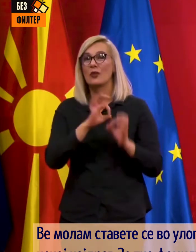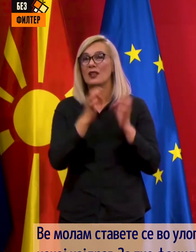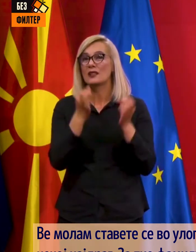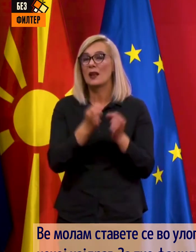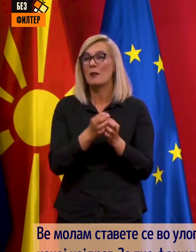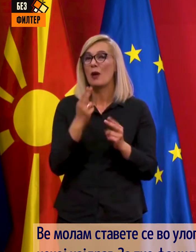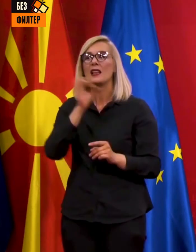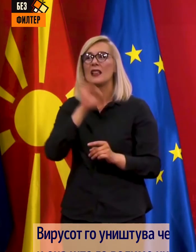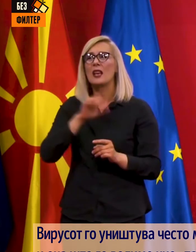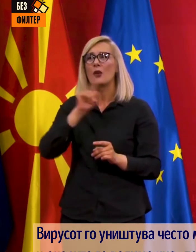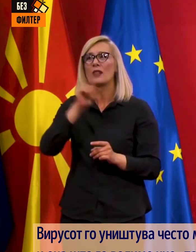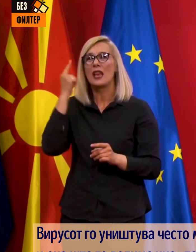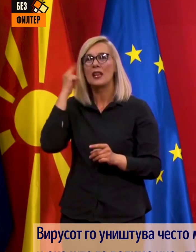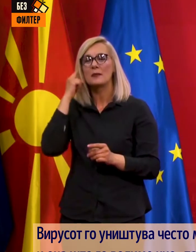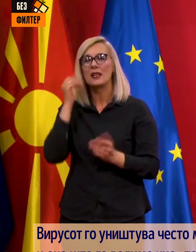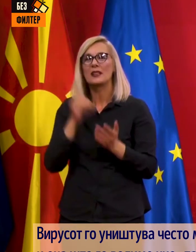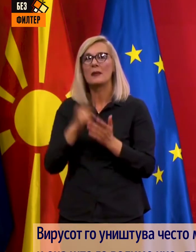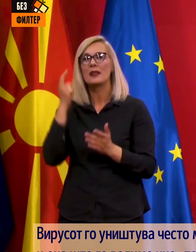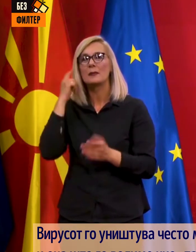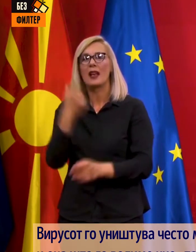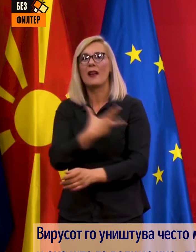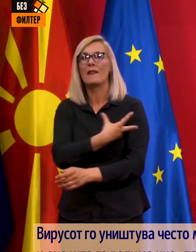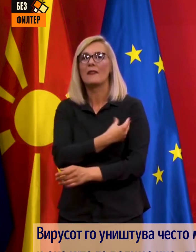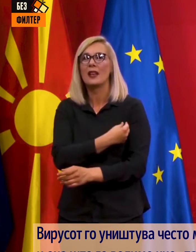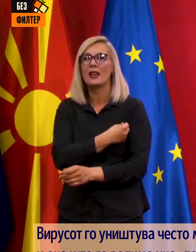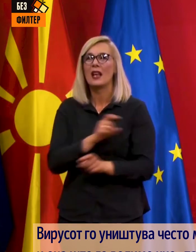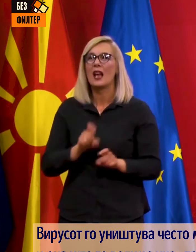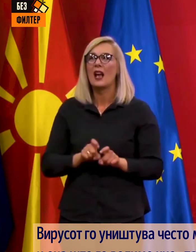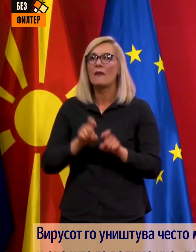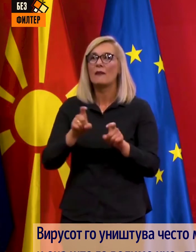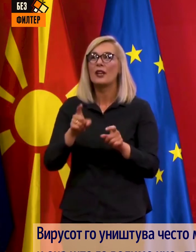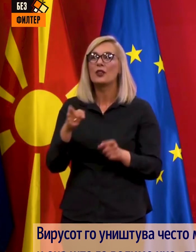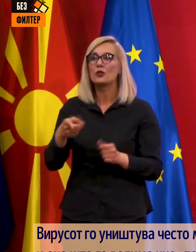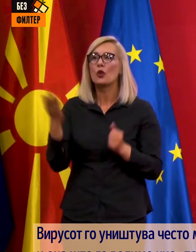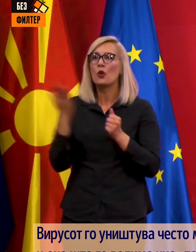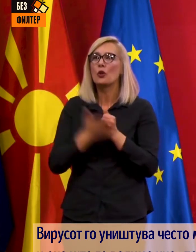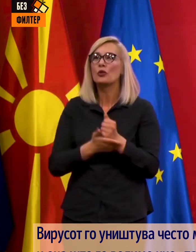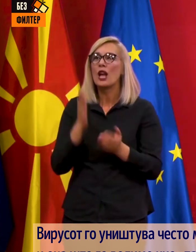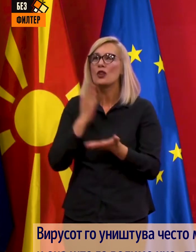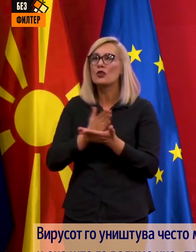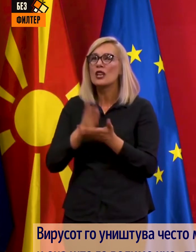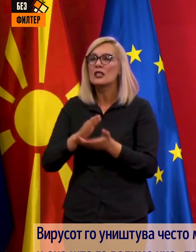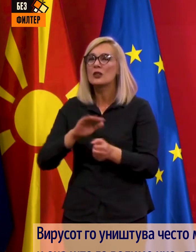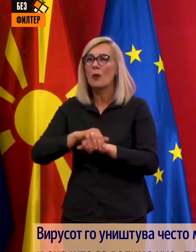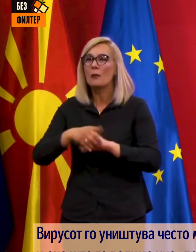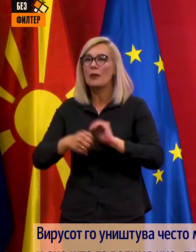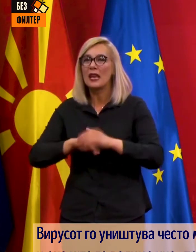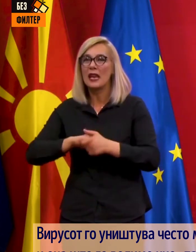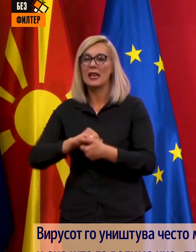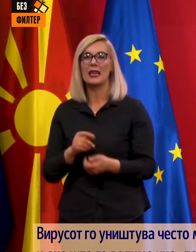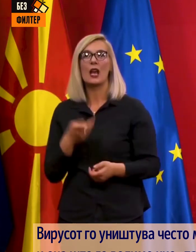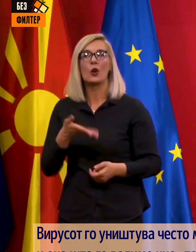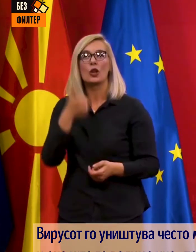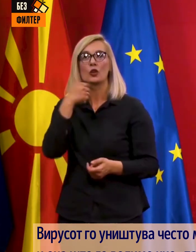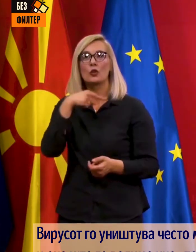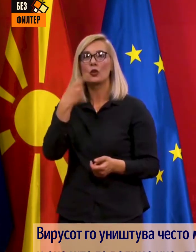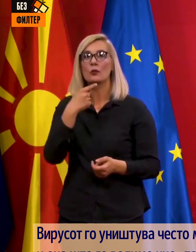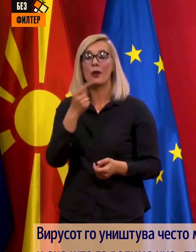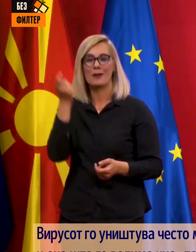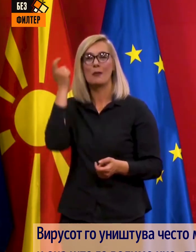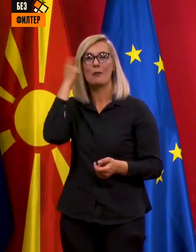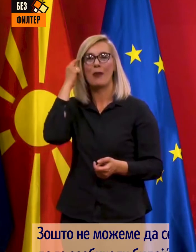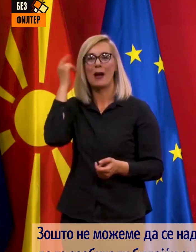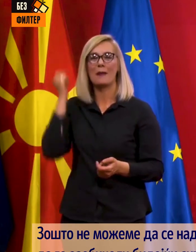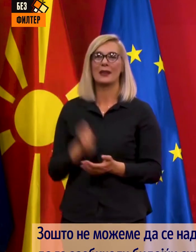100% смртоност. Вирусот го уништува често мијење на раце, дезинфекција на раце и она што го велиме ние, памет во